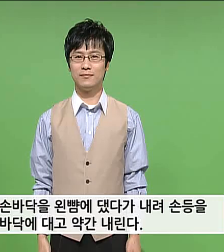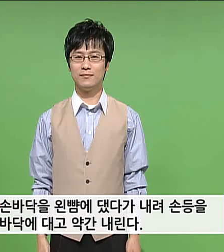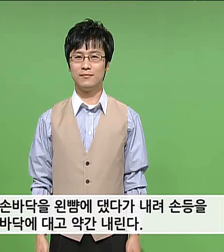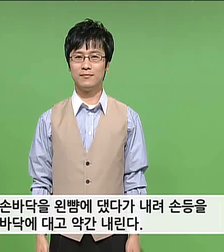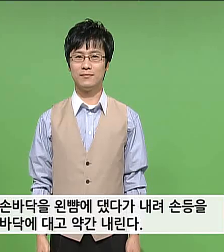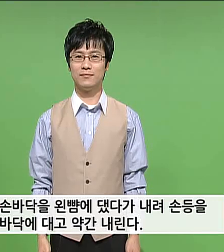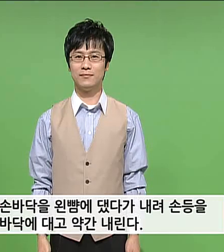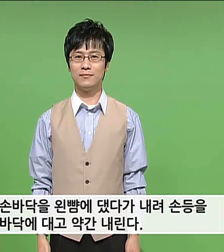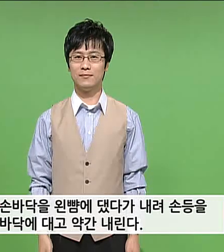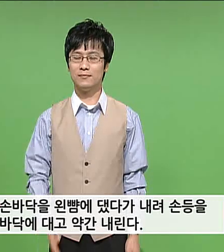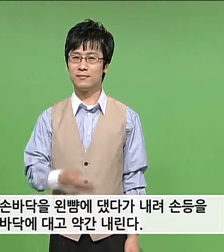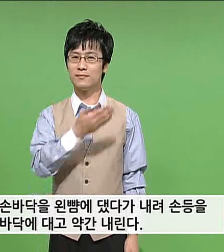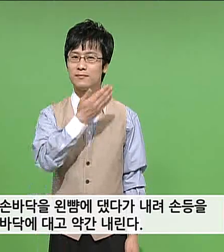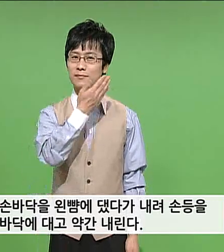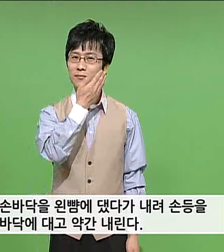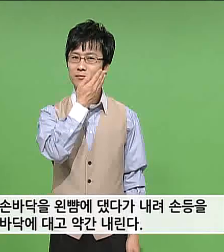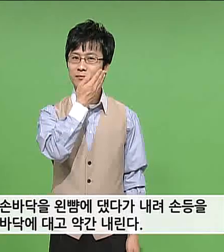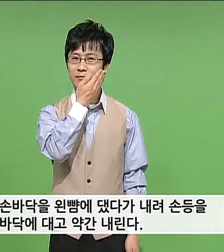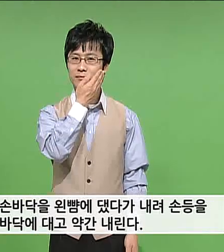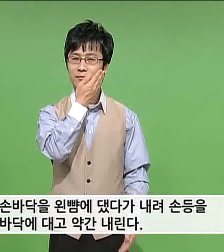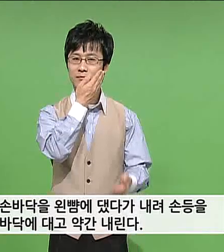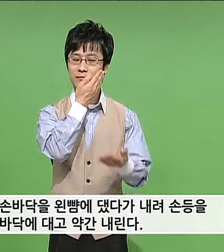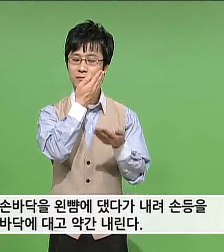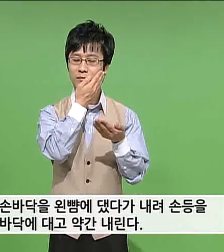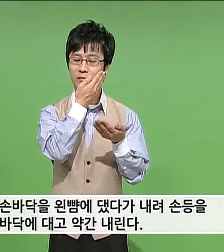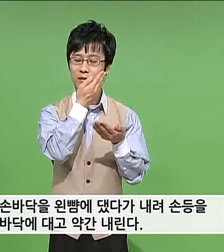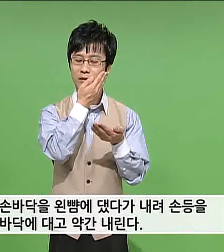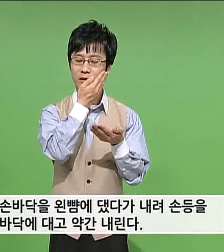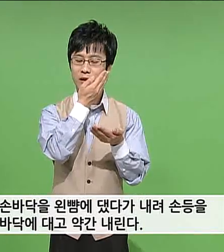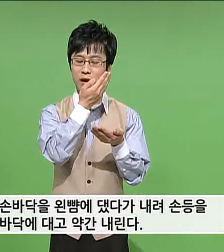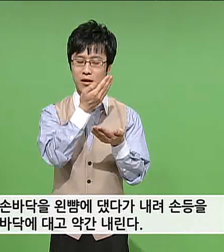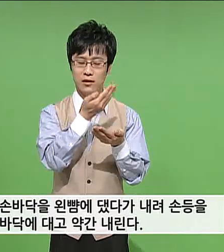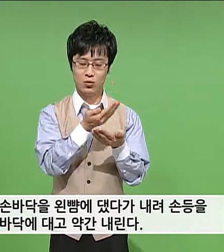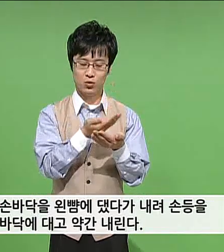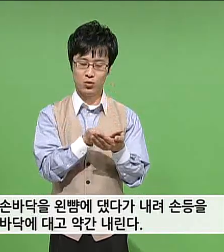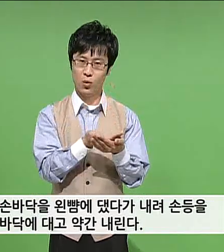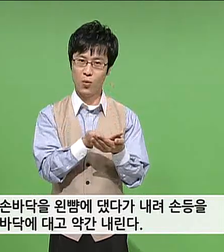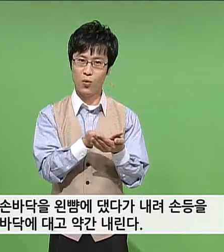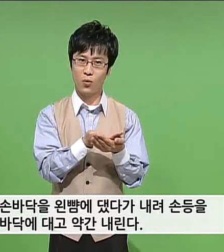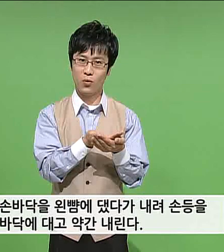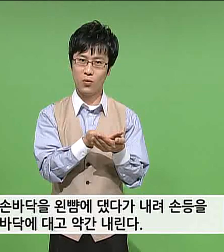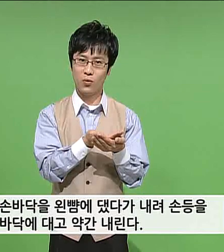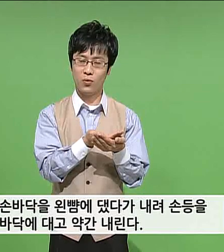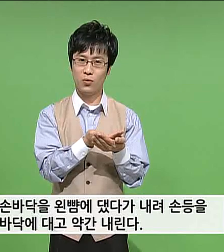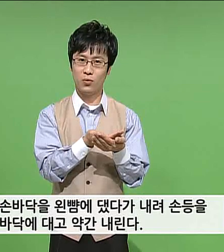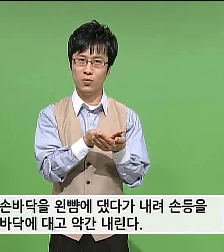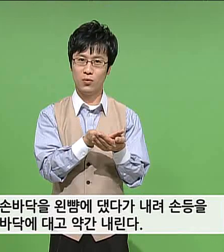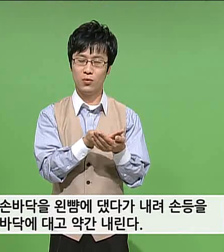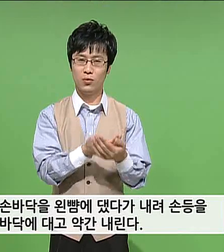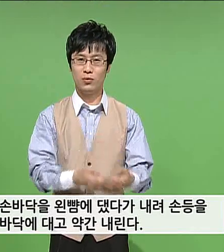오른손바닥을 왼뺨에 댔다가 내려 손등을 왼손바닥에 대고 약간 내려줍니다.